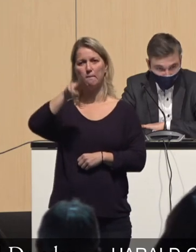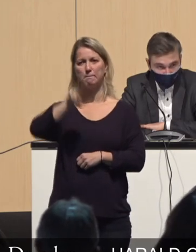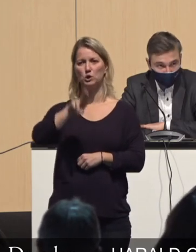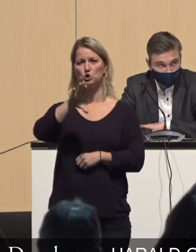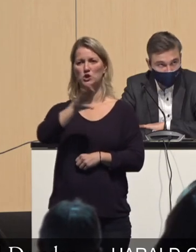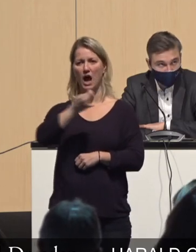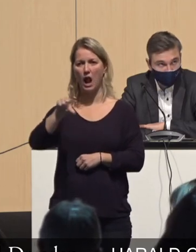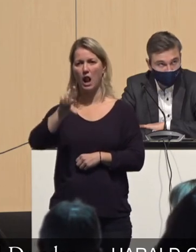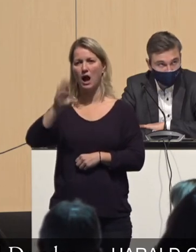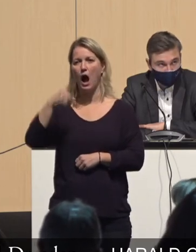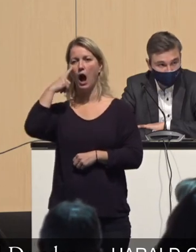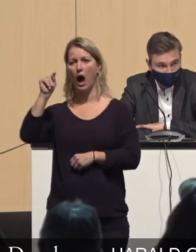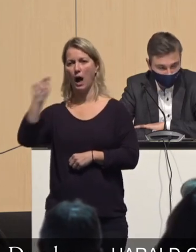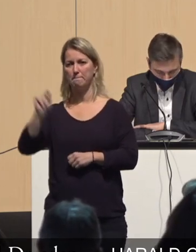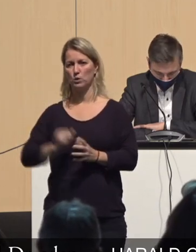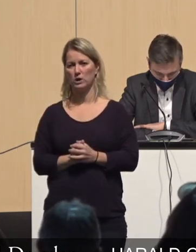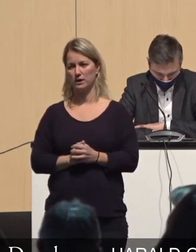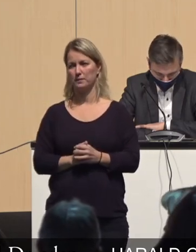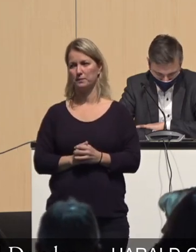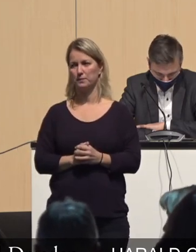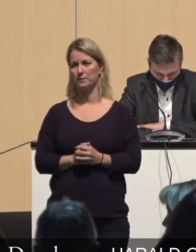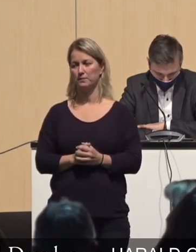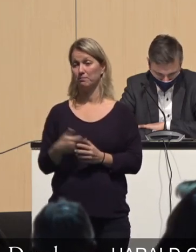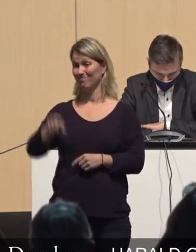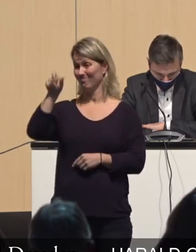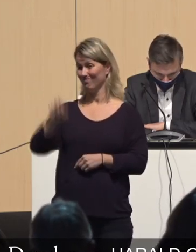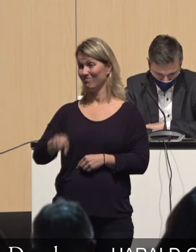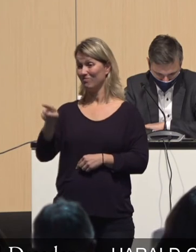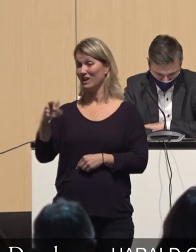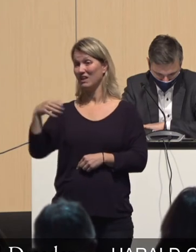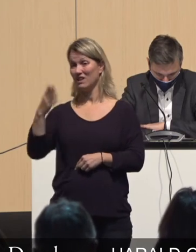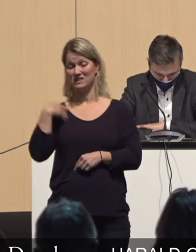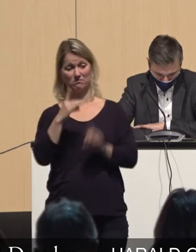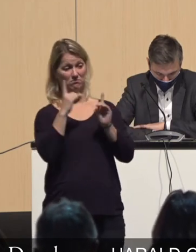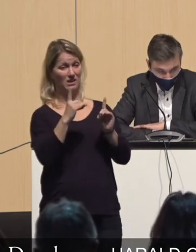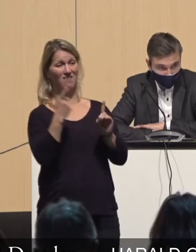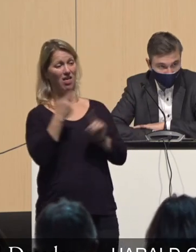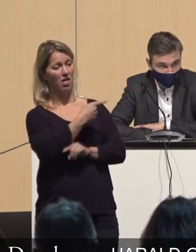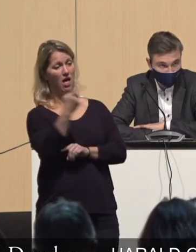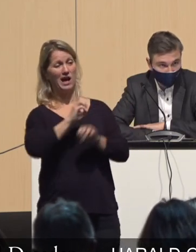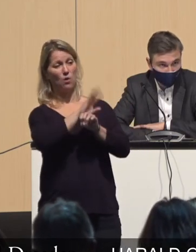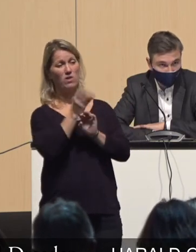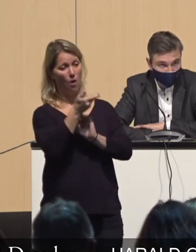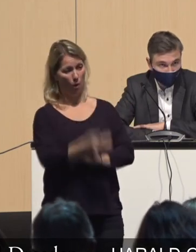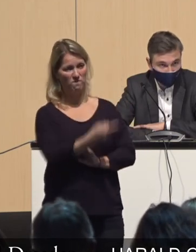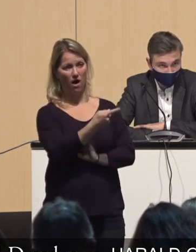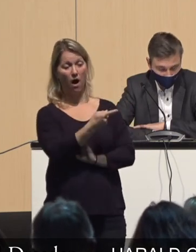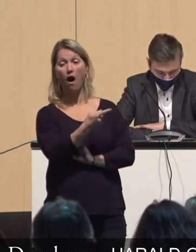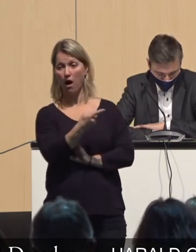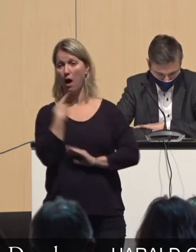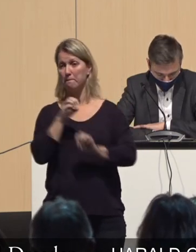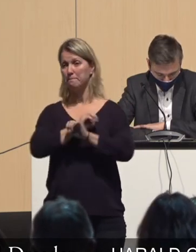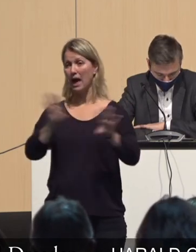Hamburg. Das ist ein Mann, der hat nämlich die Leute obduziert, und zwar Corona-Opfer. Über 100 Leute, der war schon mehrfach in den